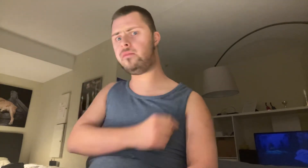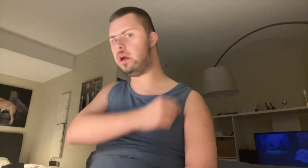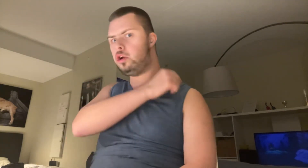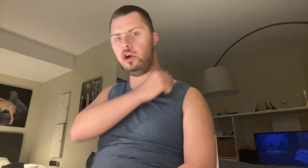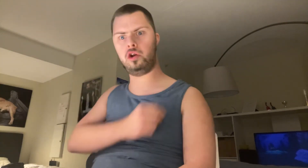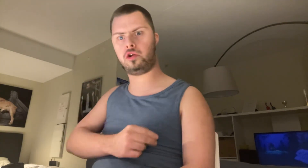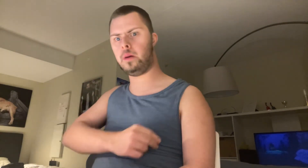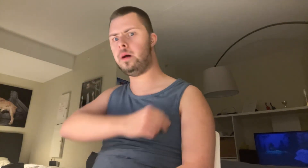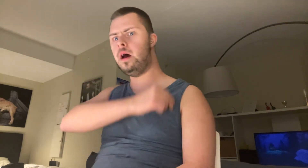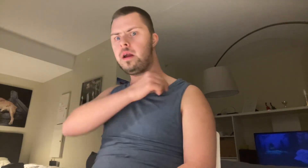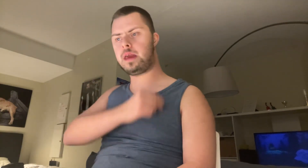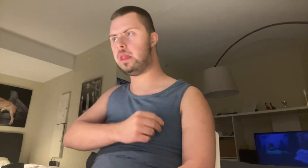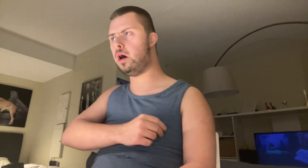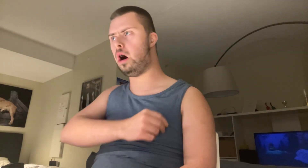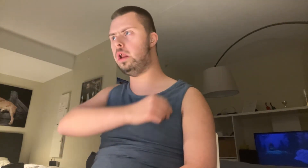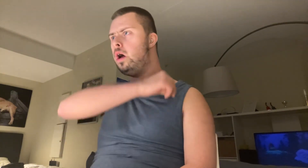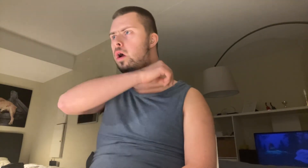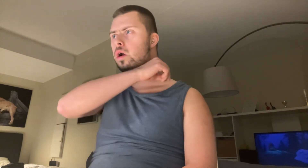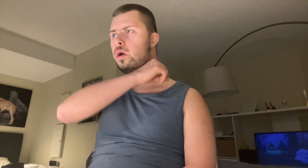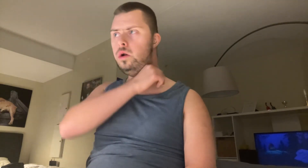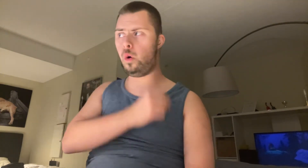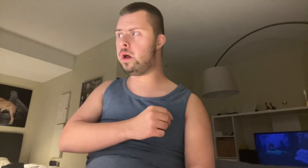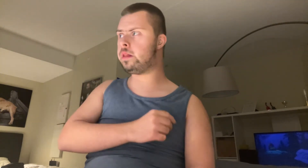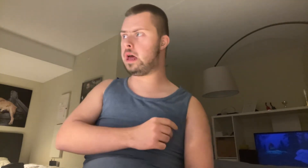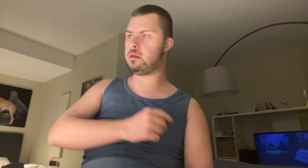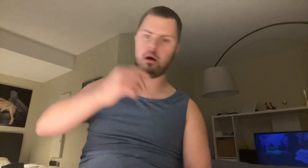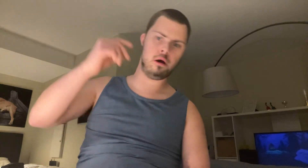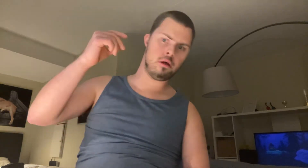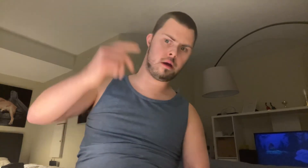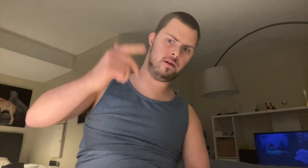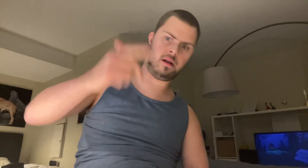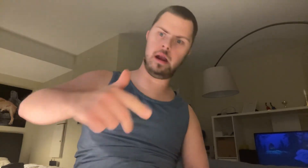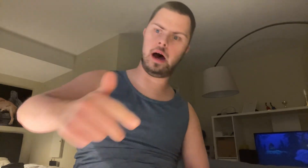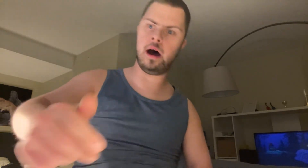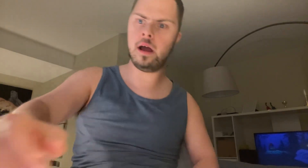här för YouTube kanal låta ska vi köra.